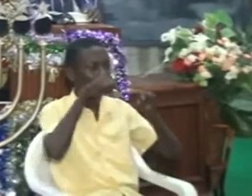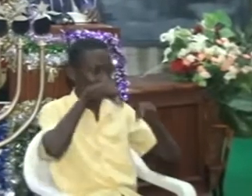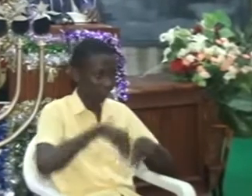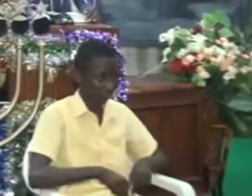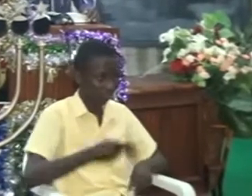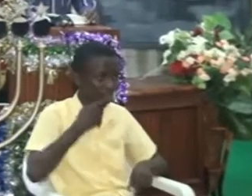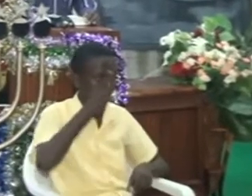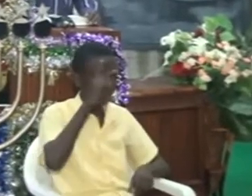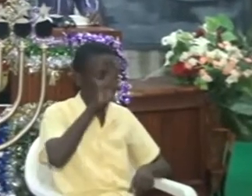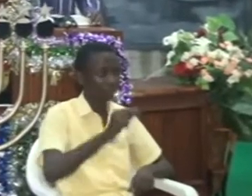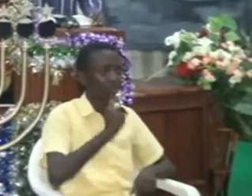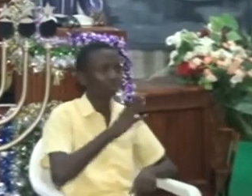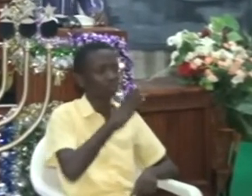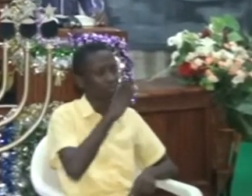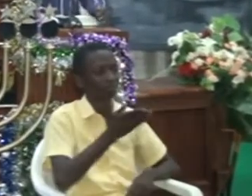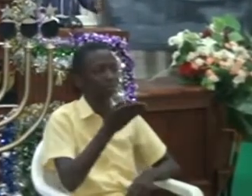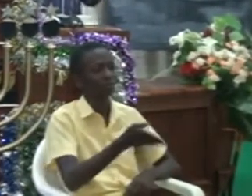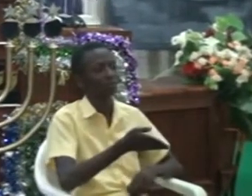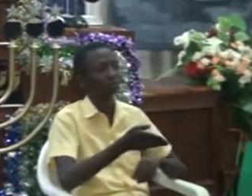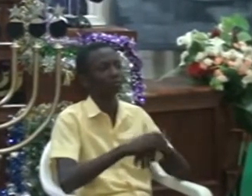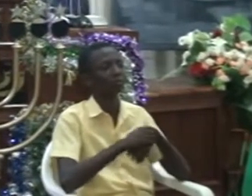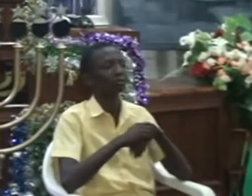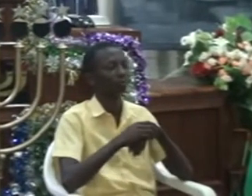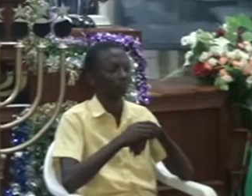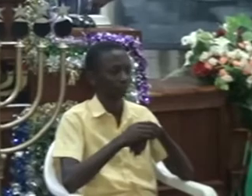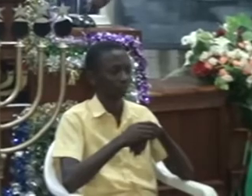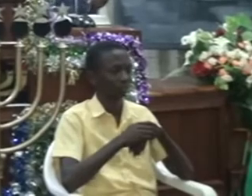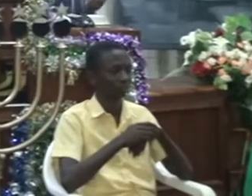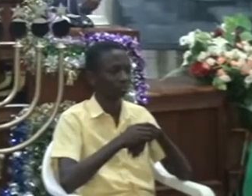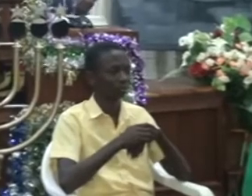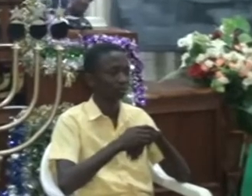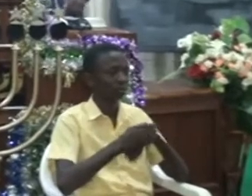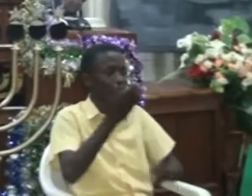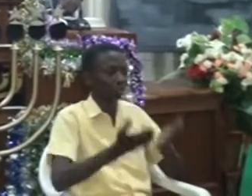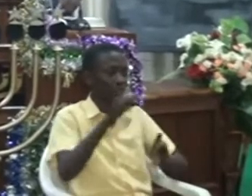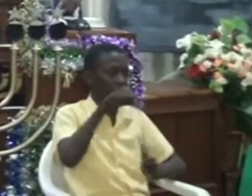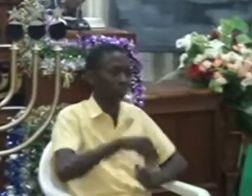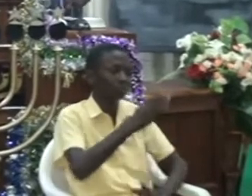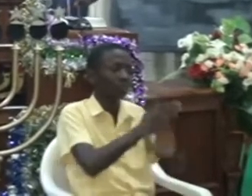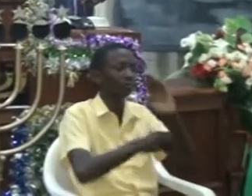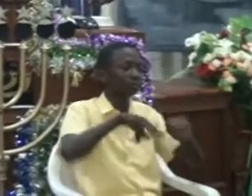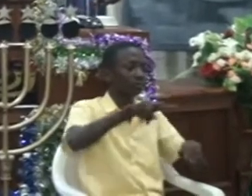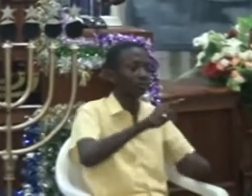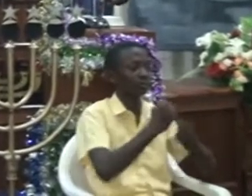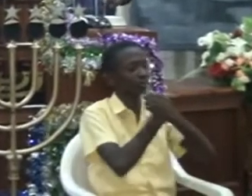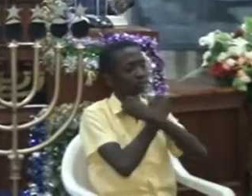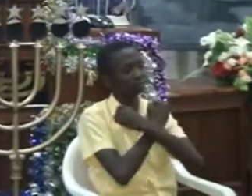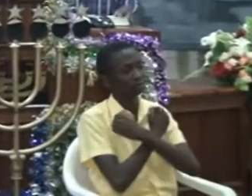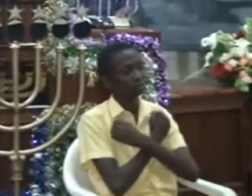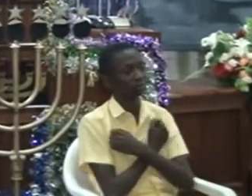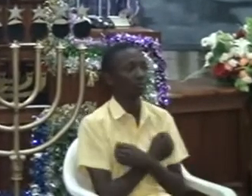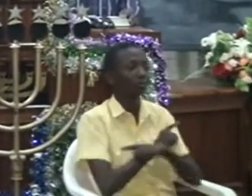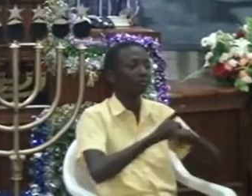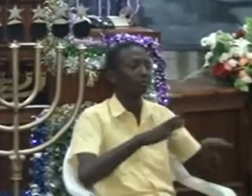ne sont pas ici. Batoto benye wazazi yao hawako hapa. Peut-être que Dieu vous aime vous mais pas vos parents.